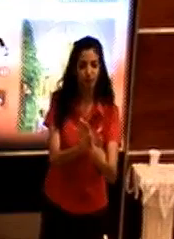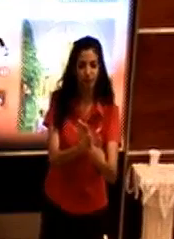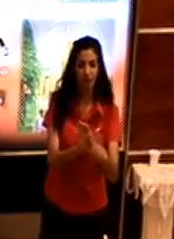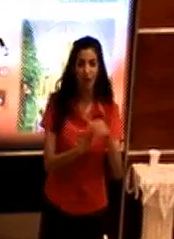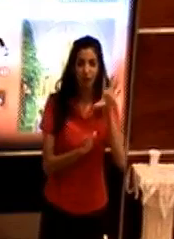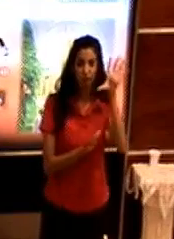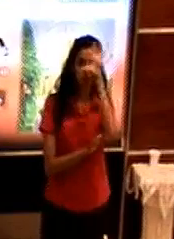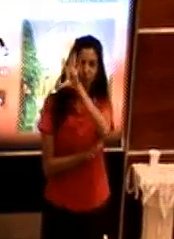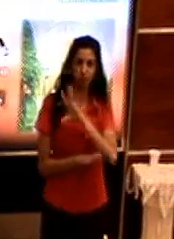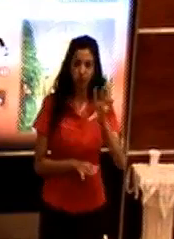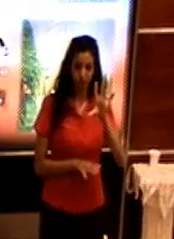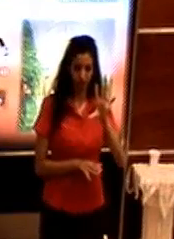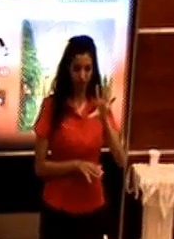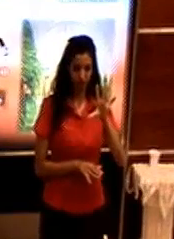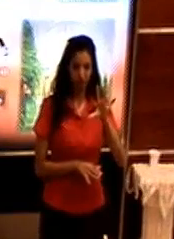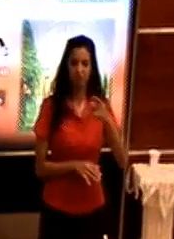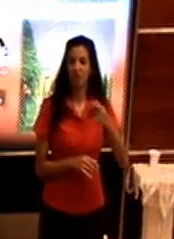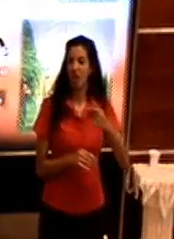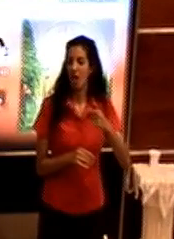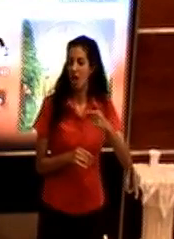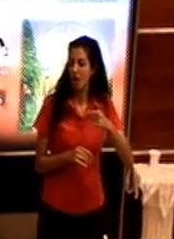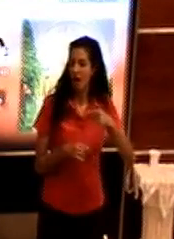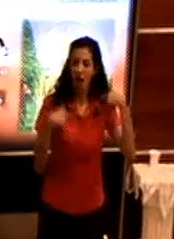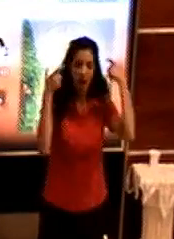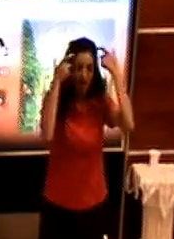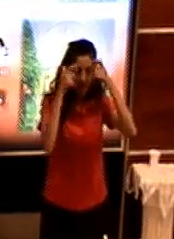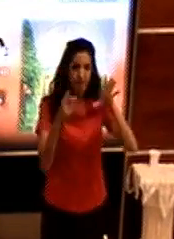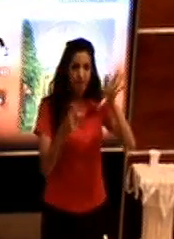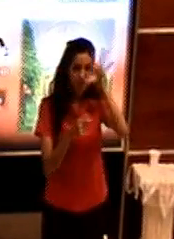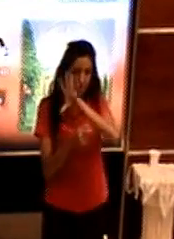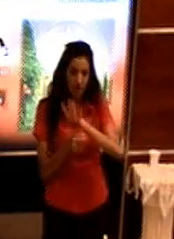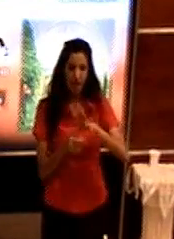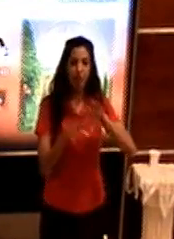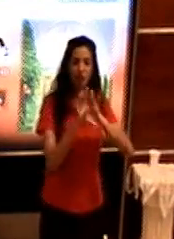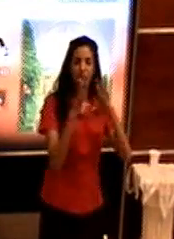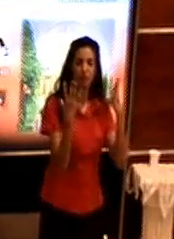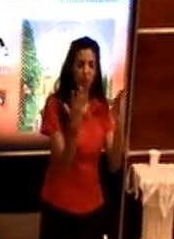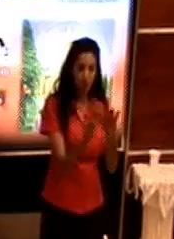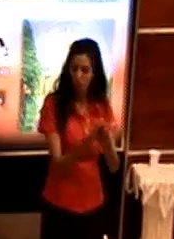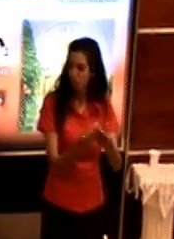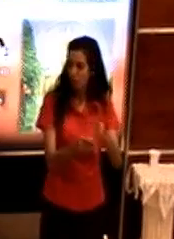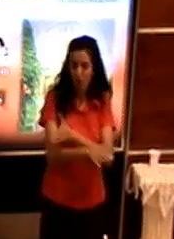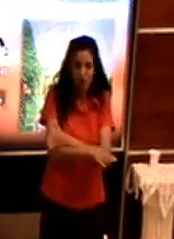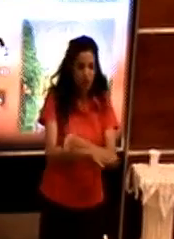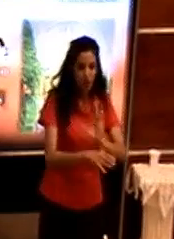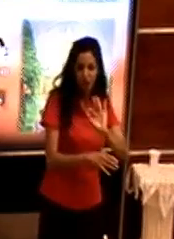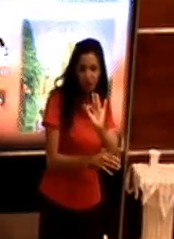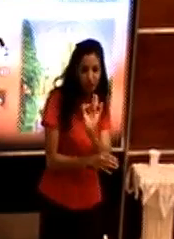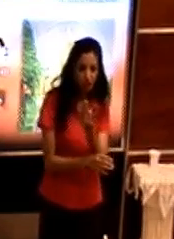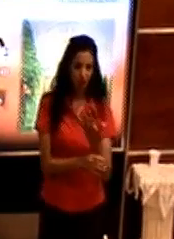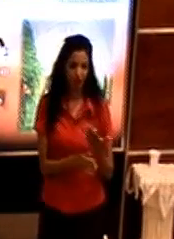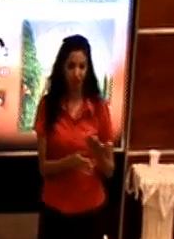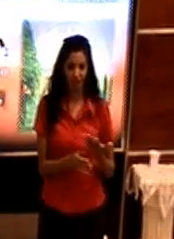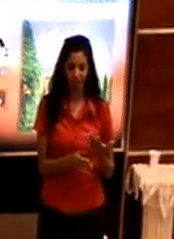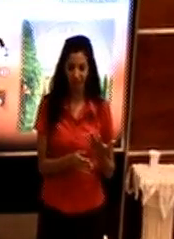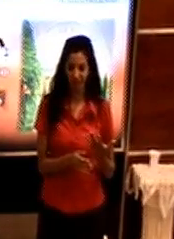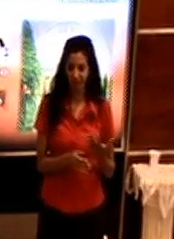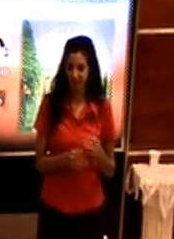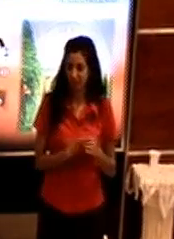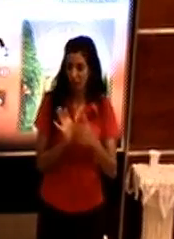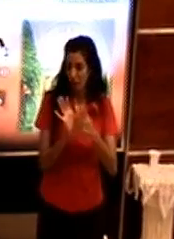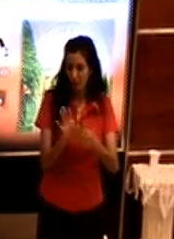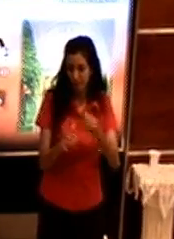los cuatro reinos mundiales que vendrían, ¿verdad? Ahí tenemos las fechas, ya lo estudiamos, pero eso solamente lo presentamos.